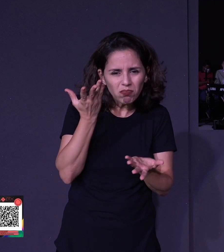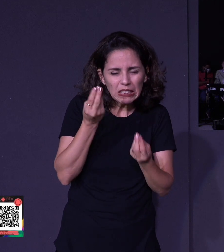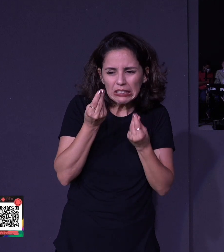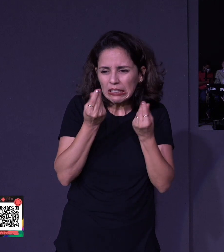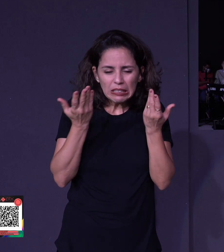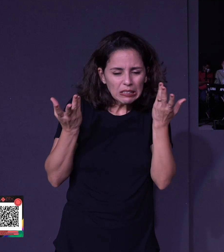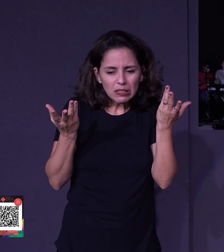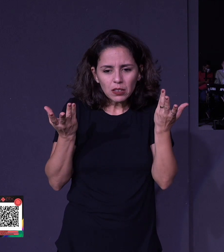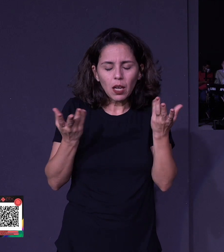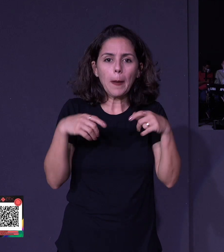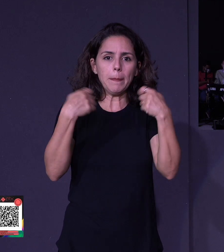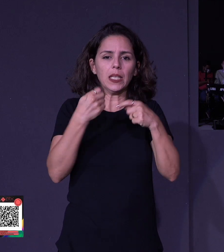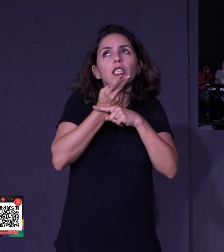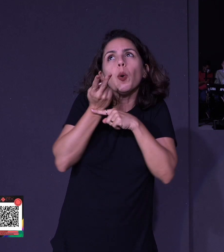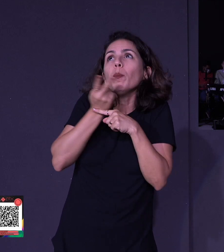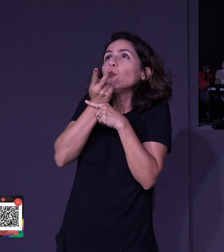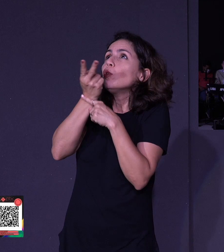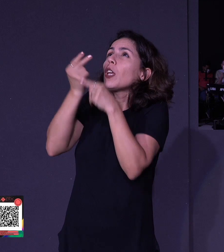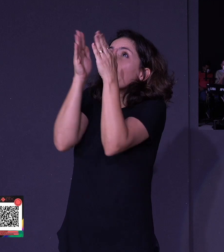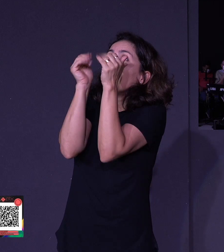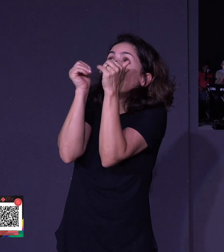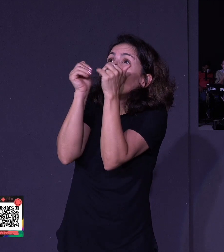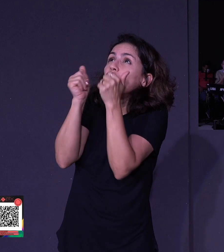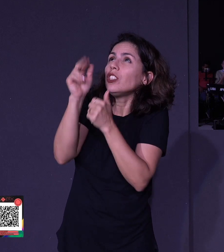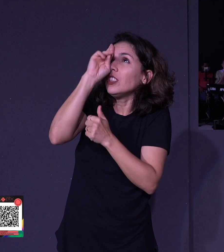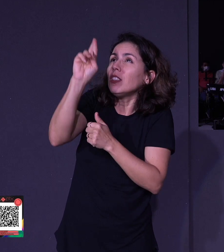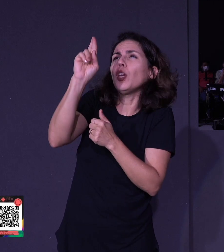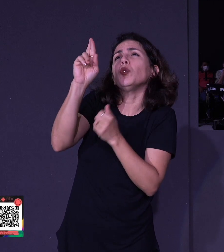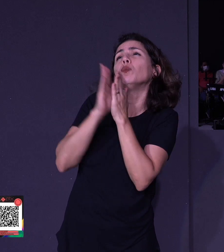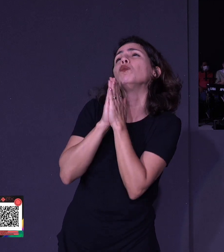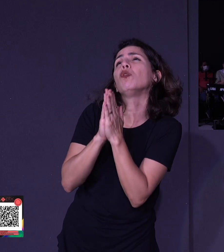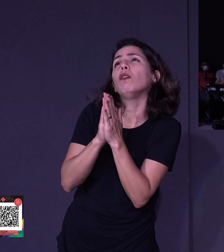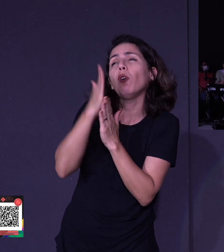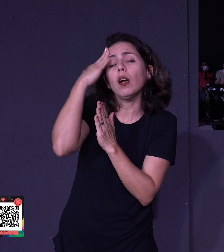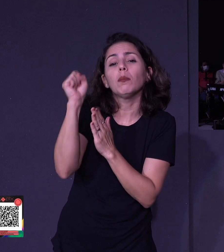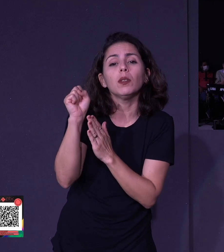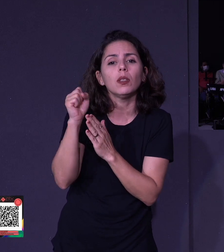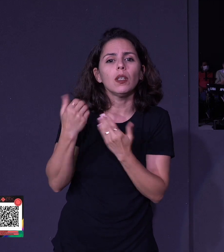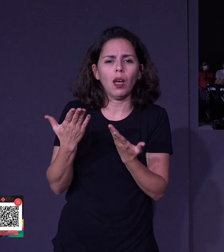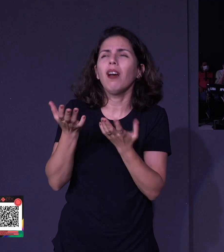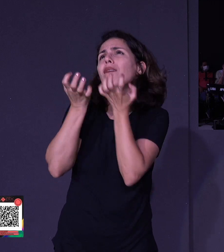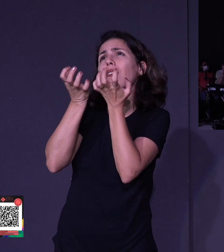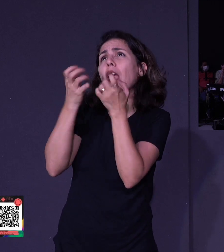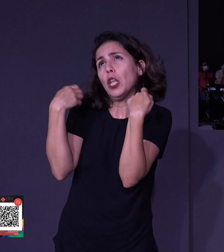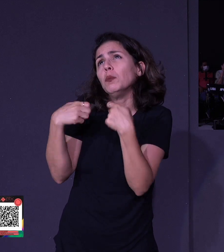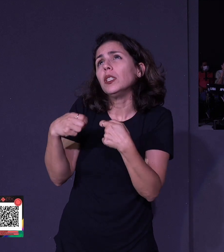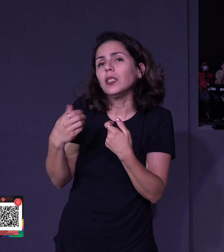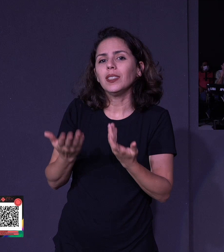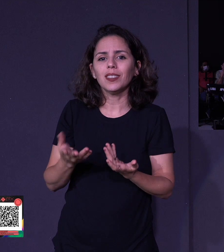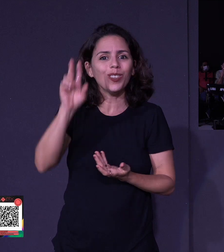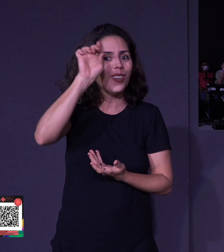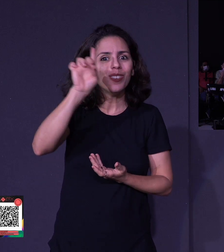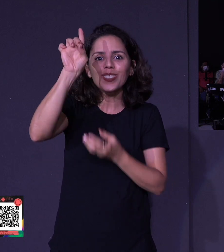buscar. É assim que eu e você devemos viver. Algo importante de se tratar, de se falar